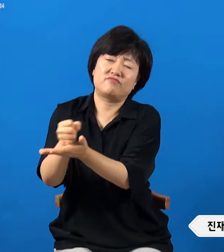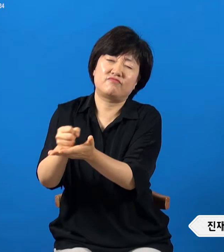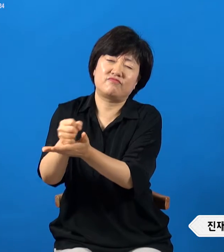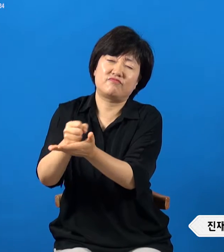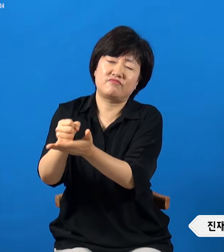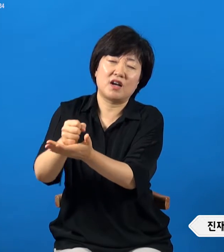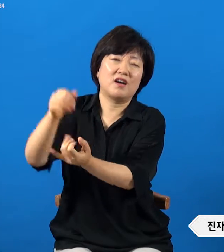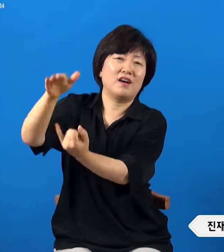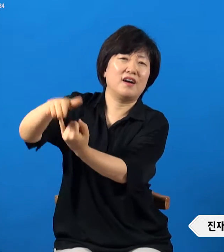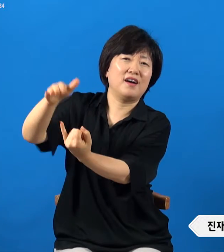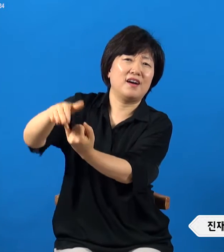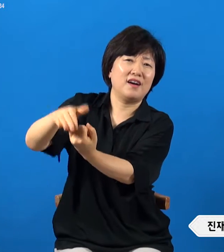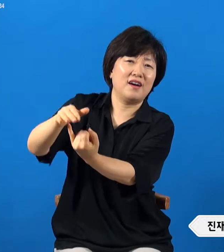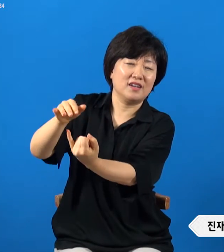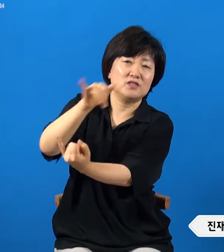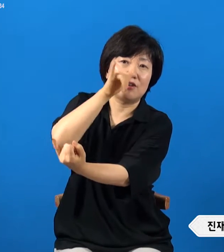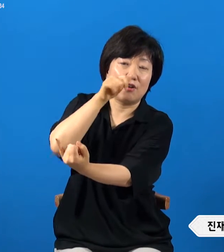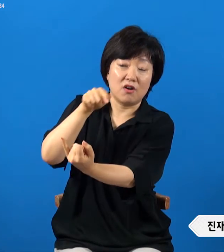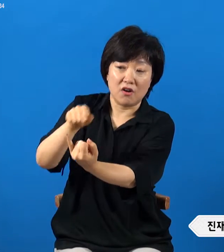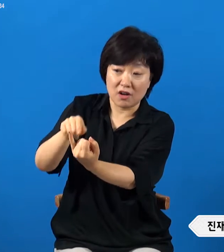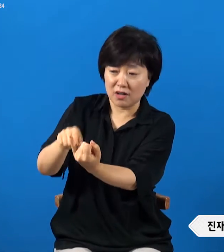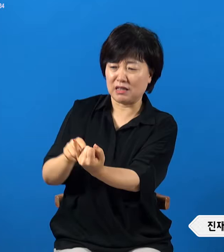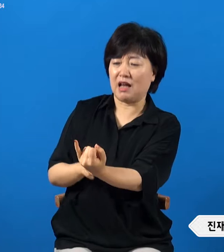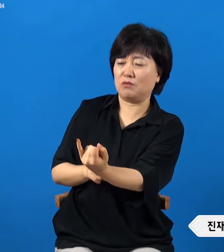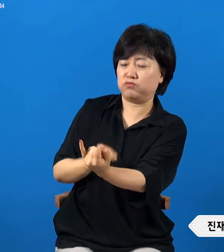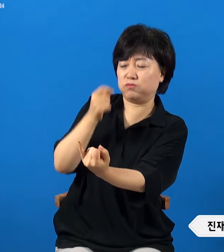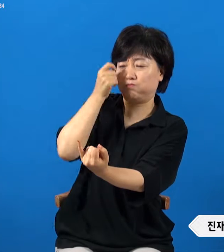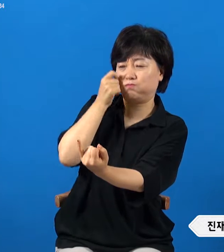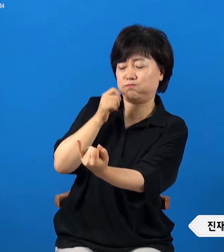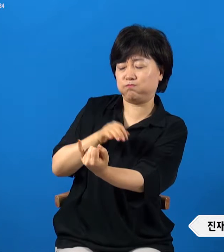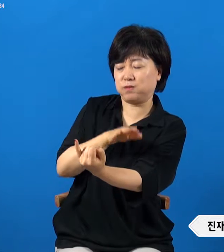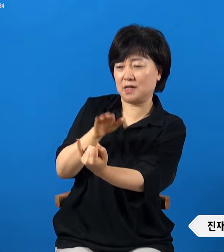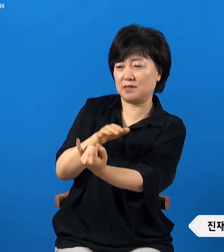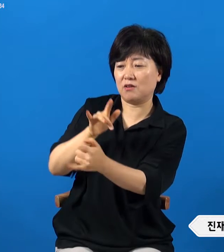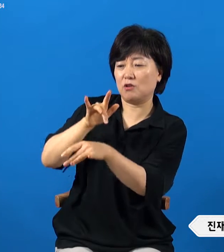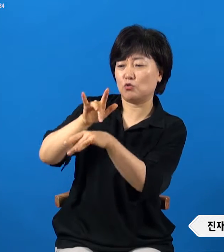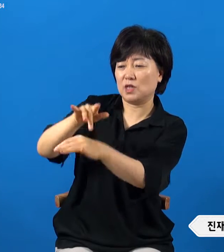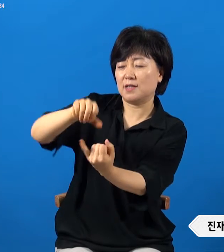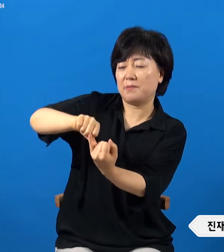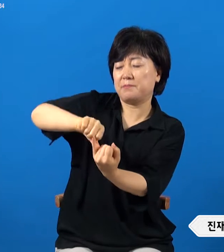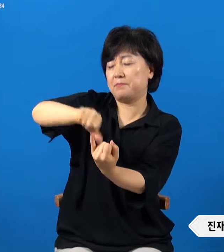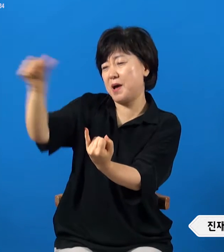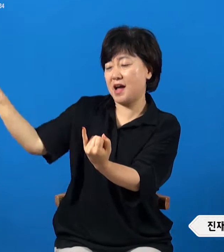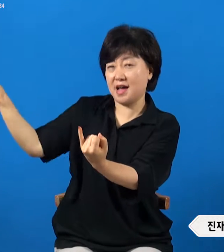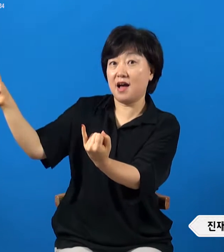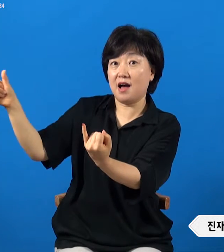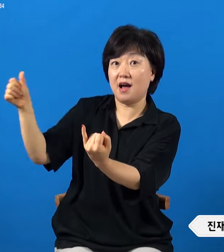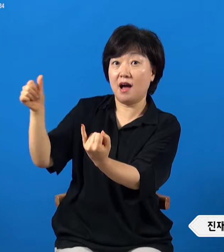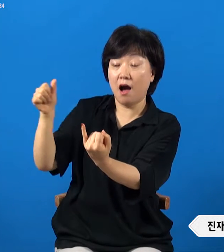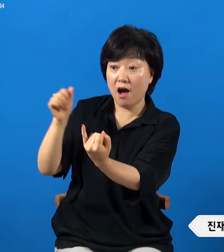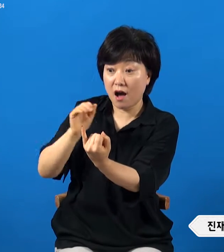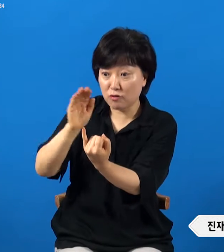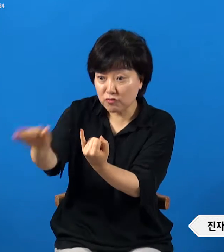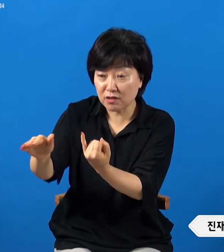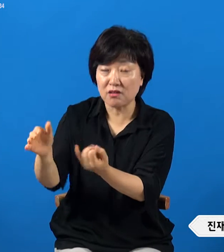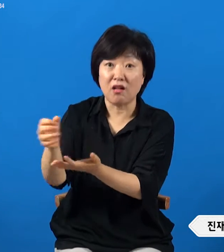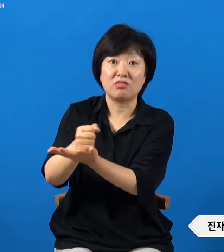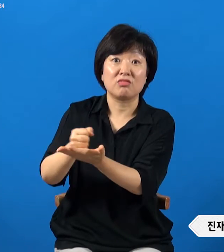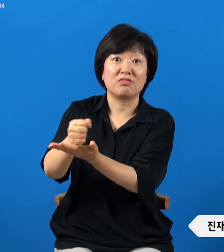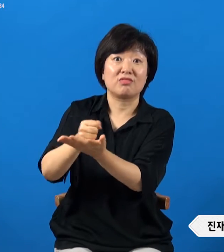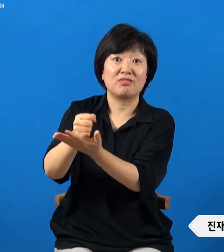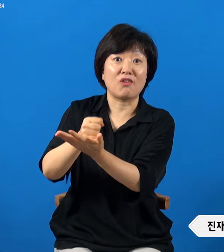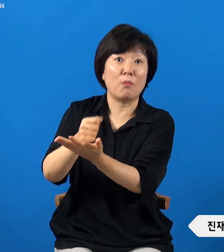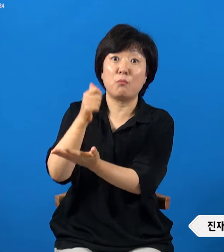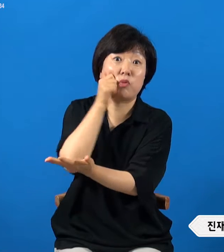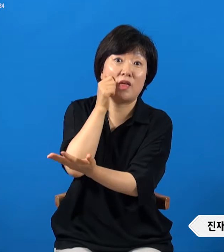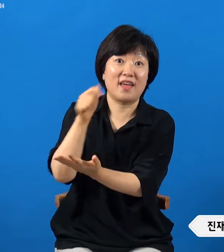있었습니다. 그런데 그가 있는 귀신을 내쫓습니다. 그랬더니 더 이상 점을 칠 수 없는 신통함을